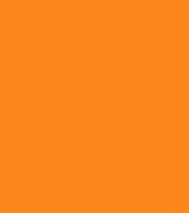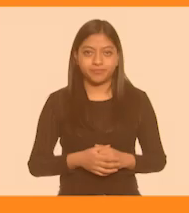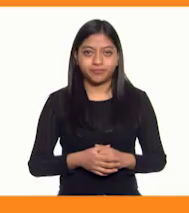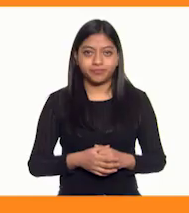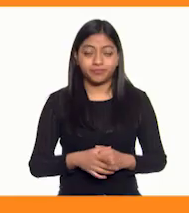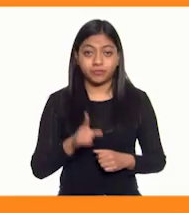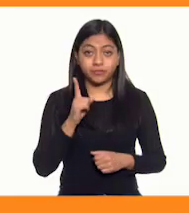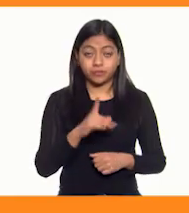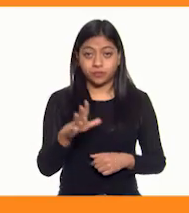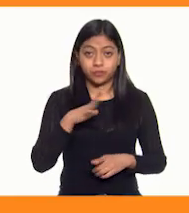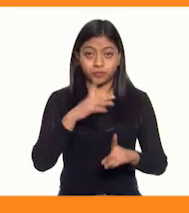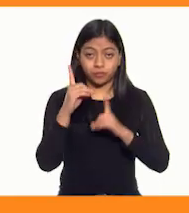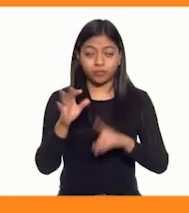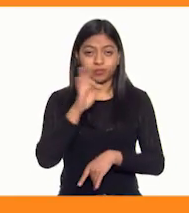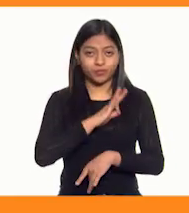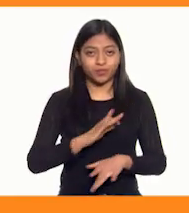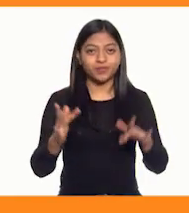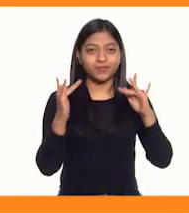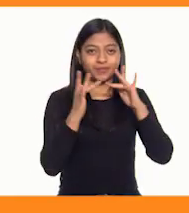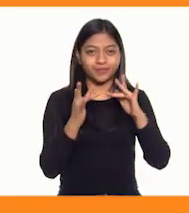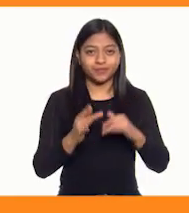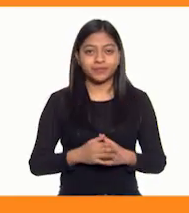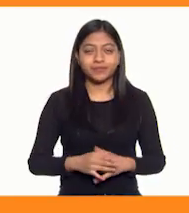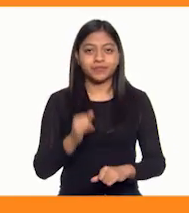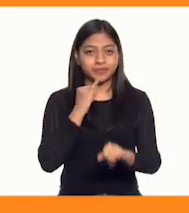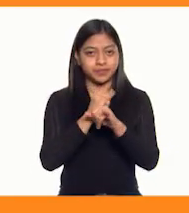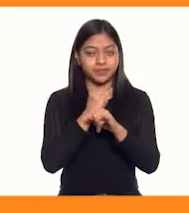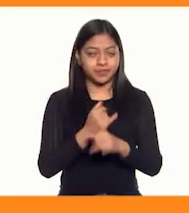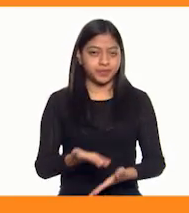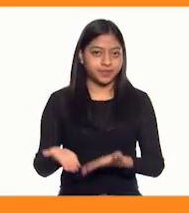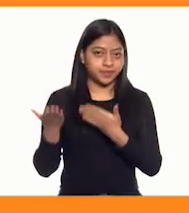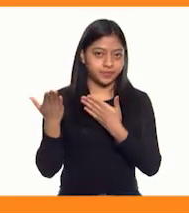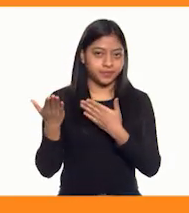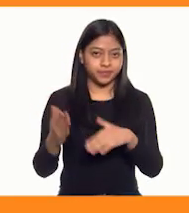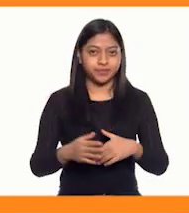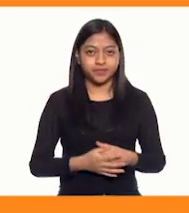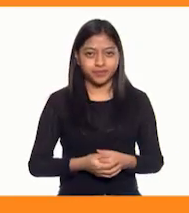Si tienes alguna duda, contáctanos. Página web